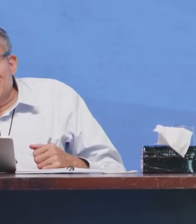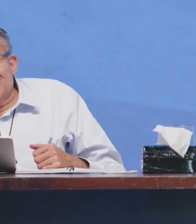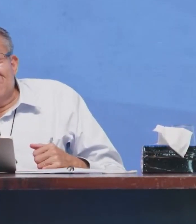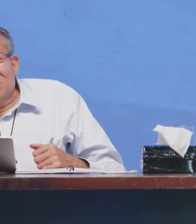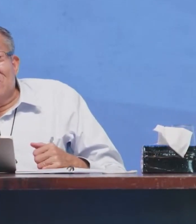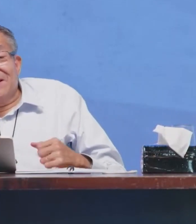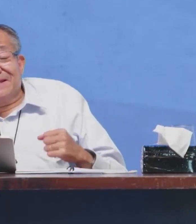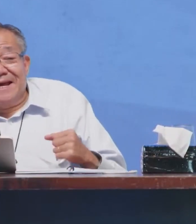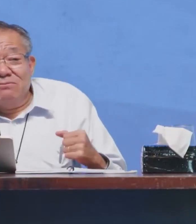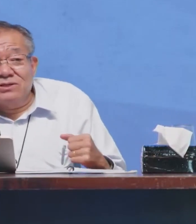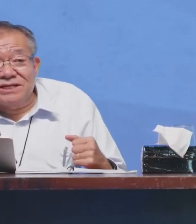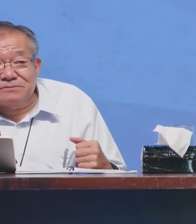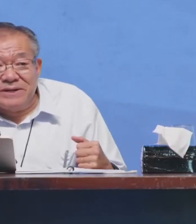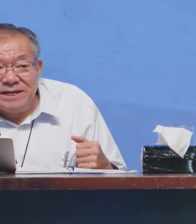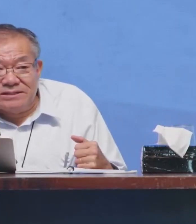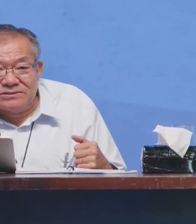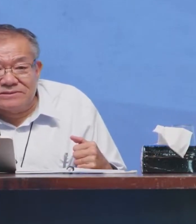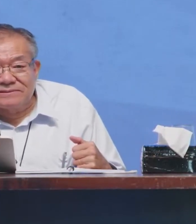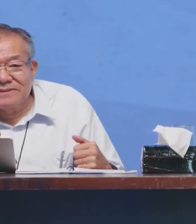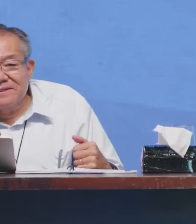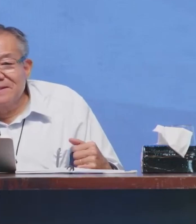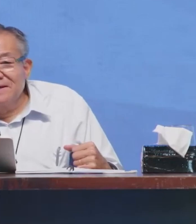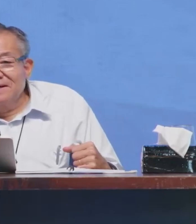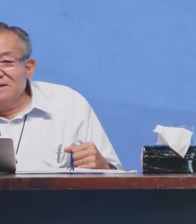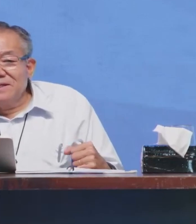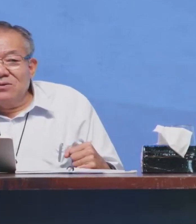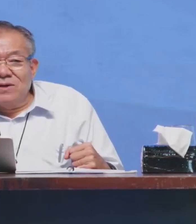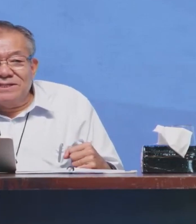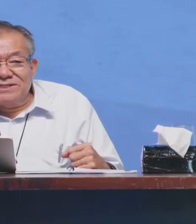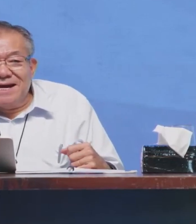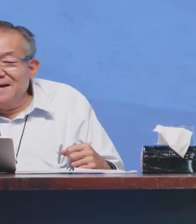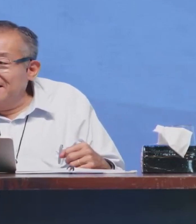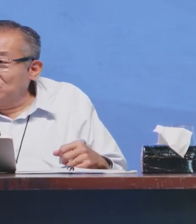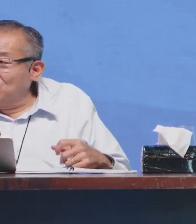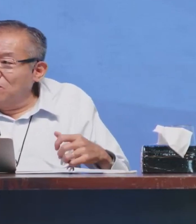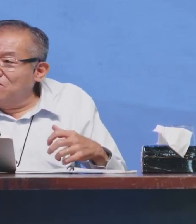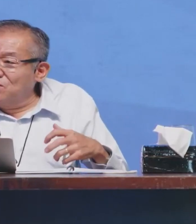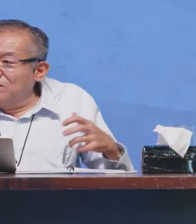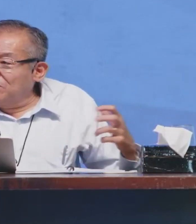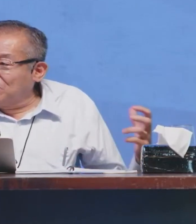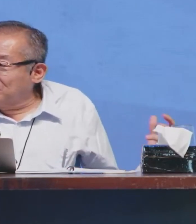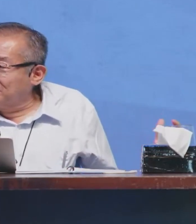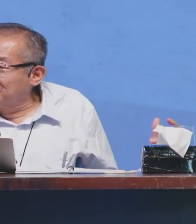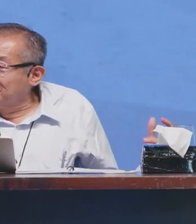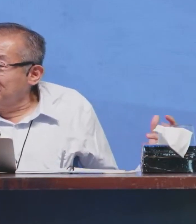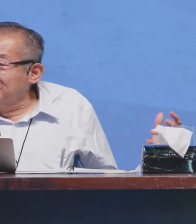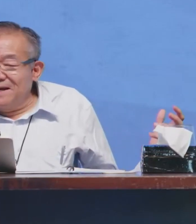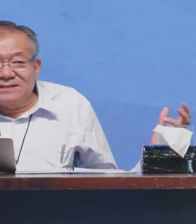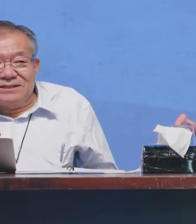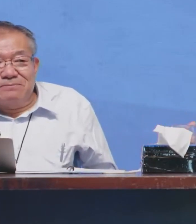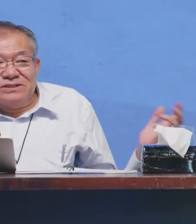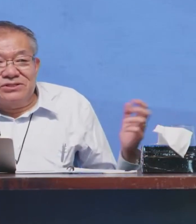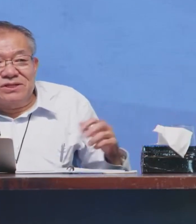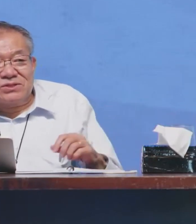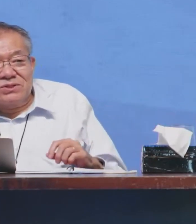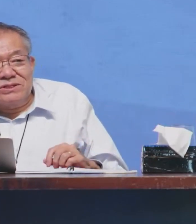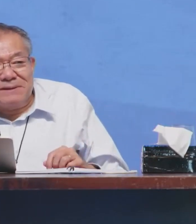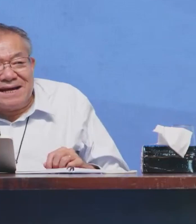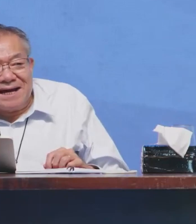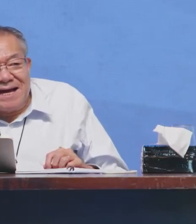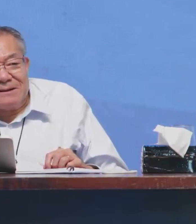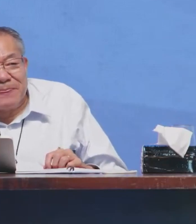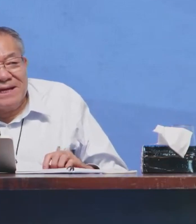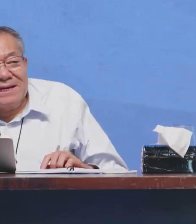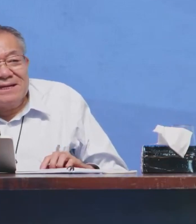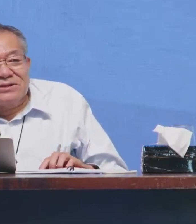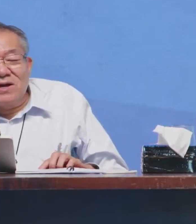nós aqui, nós já temos Espírito, a coisa já andou muito, desde o tempo de Jesus para